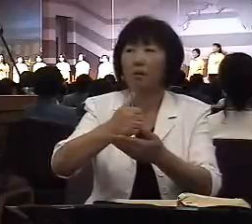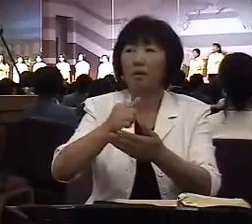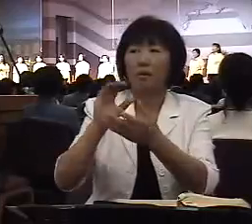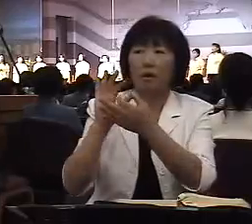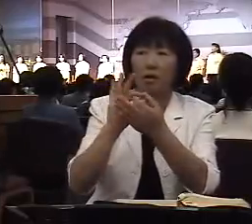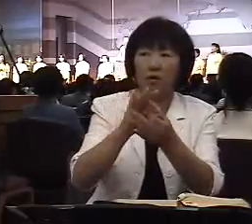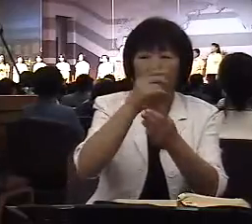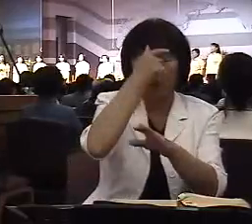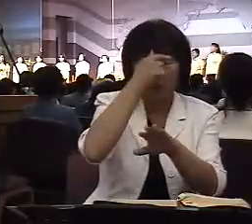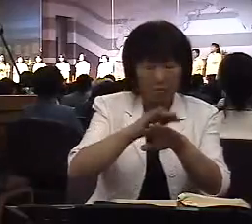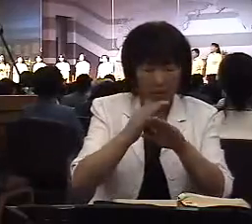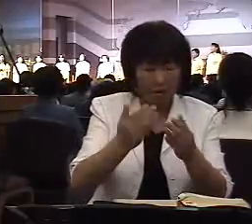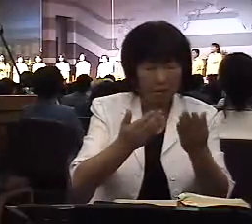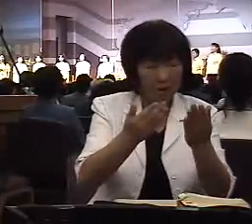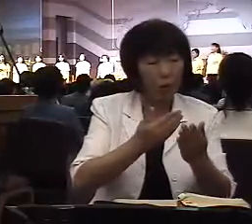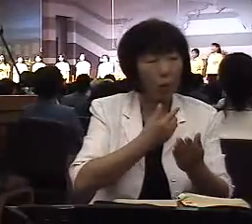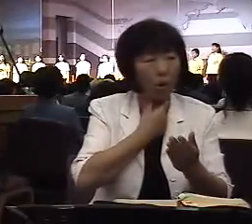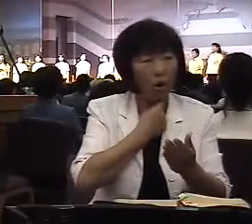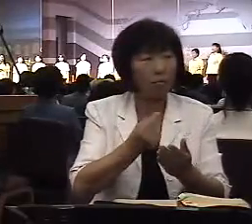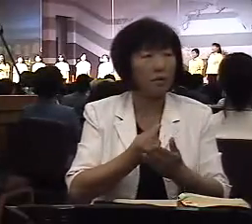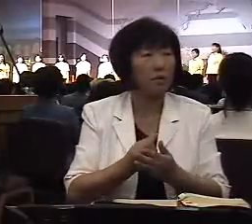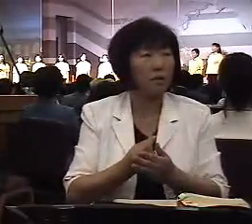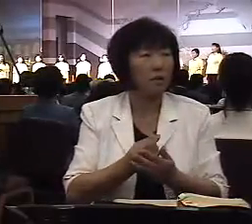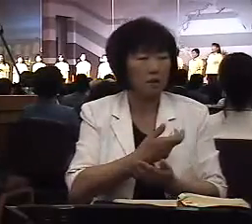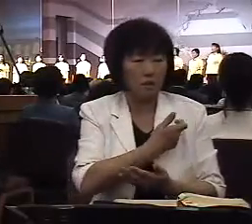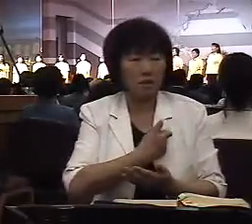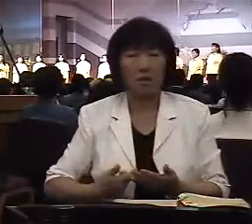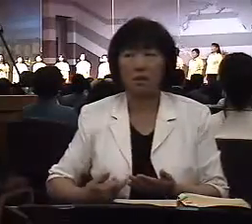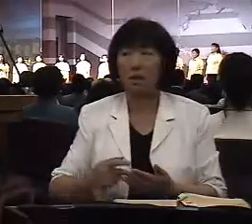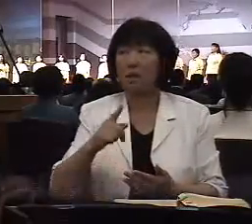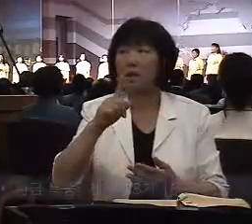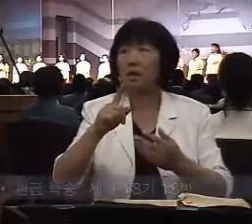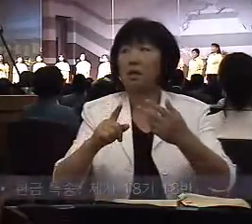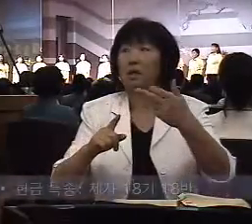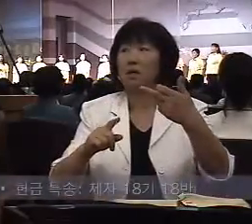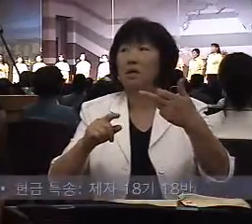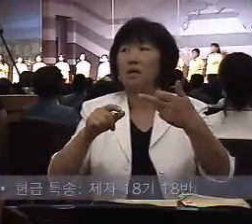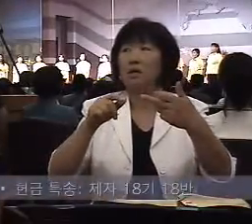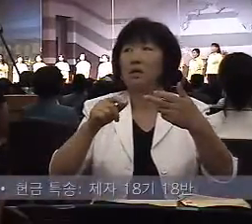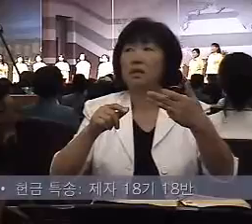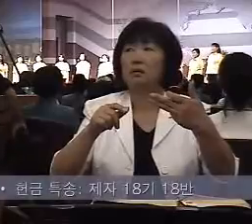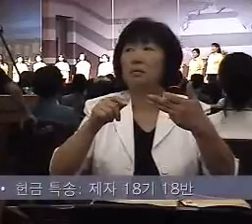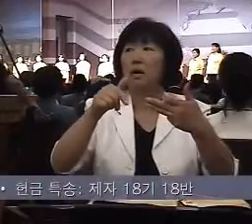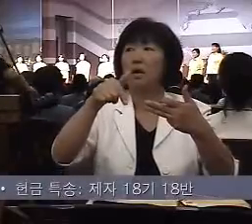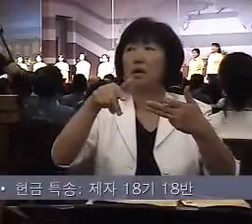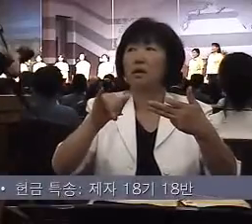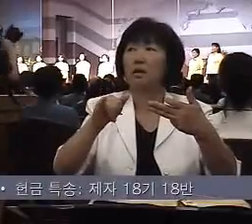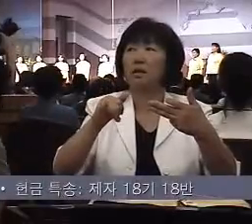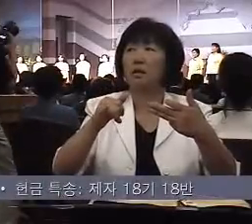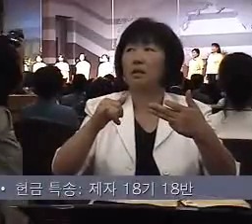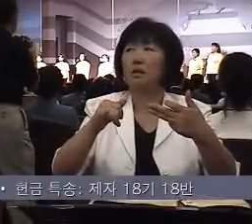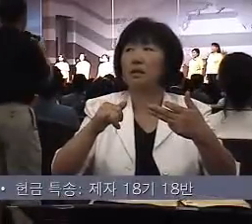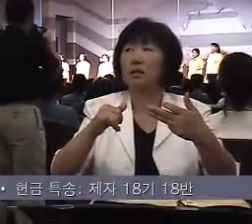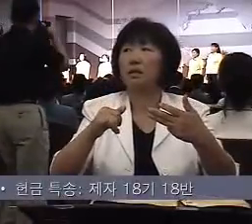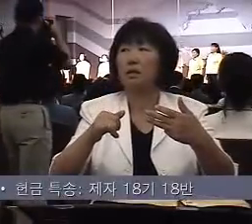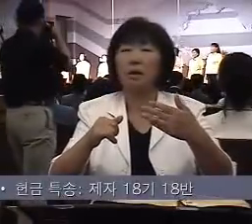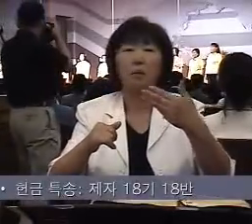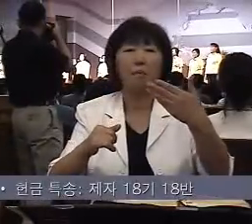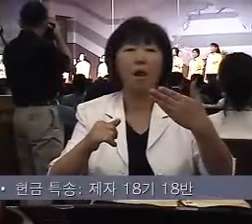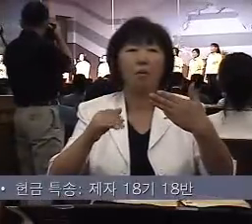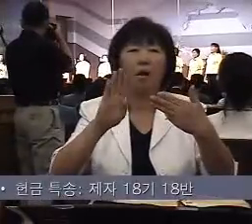계속하여 예배드리기를 원합니다. 우리 제자 18기 18만 자매님들 하나님의 약속이라는